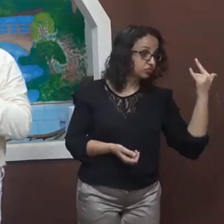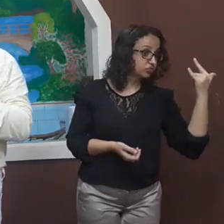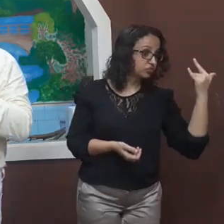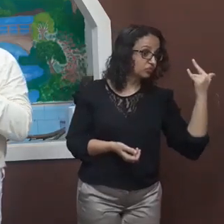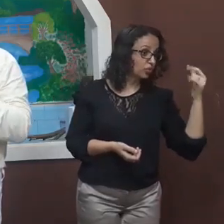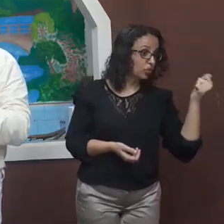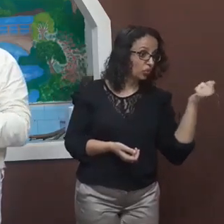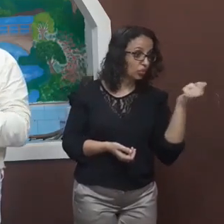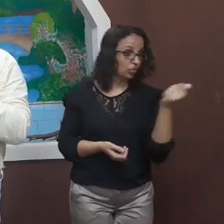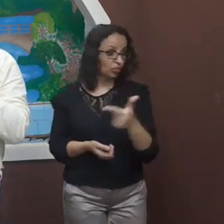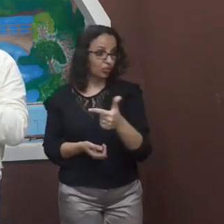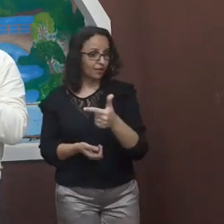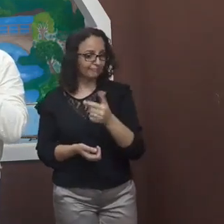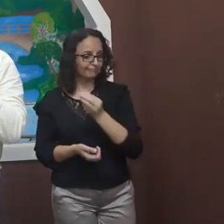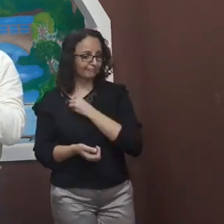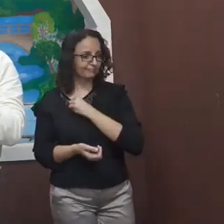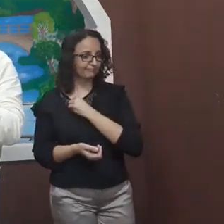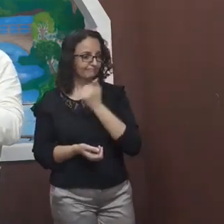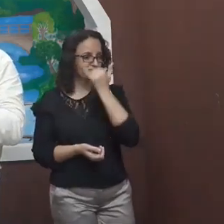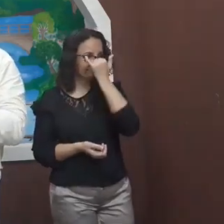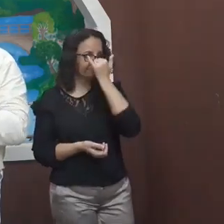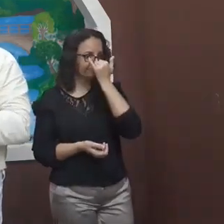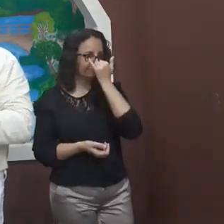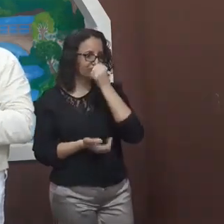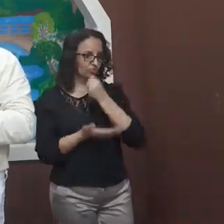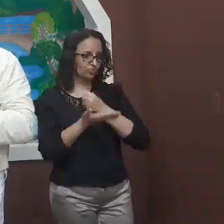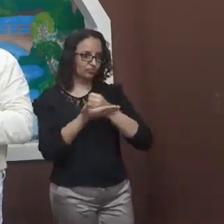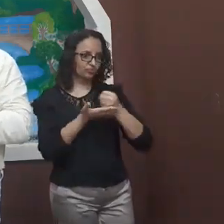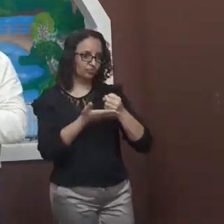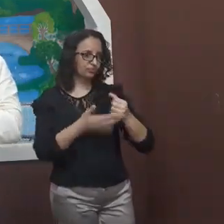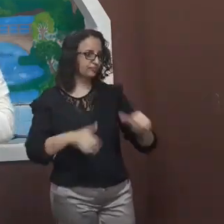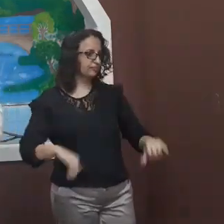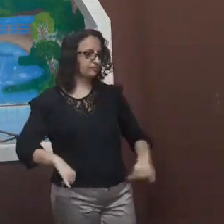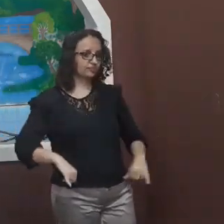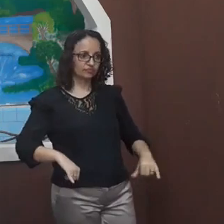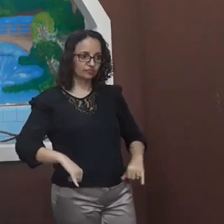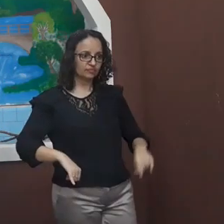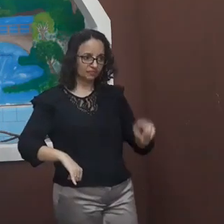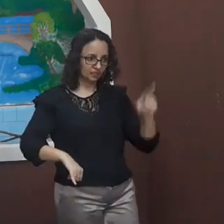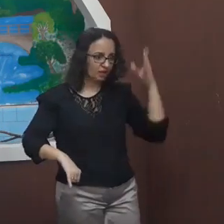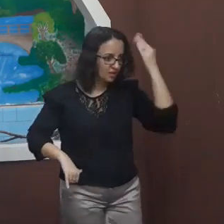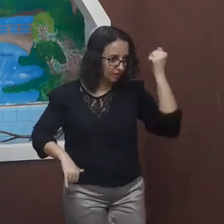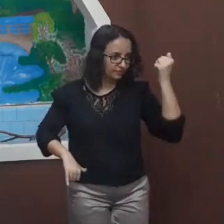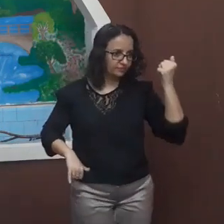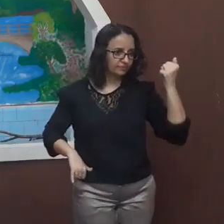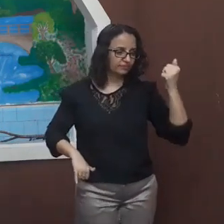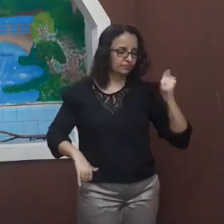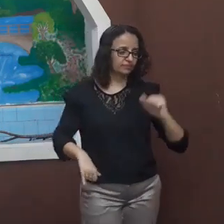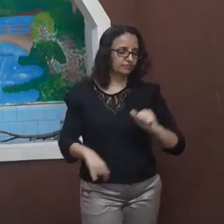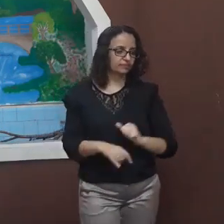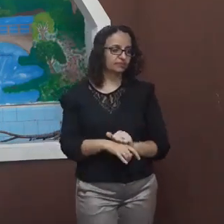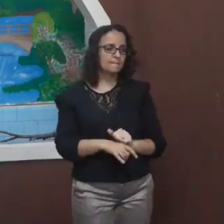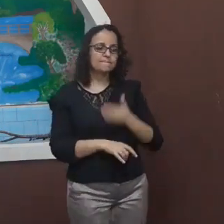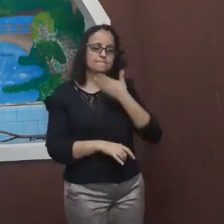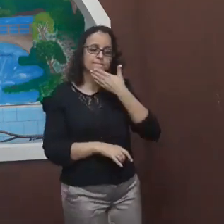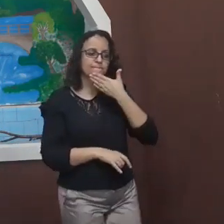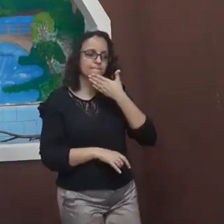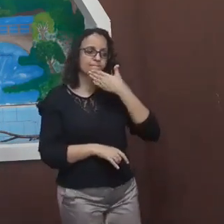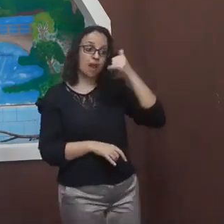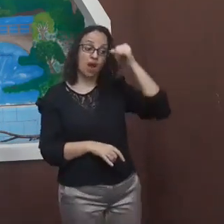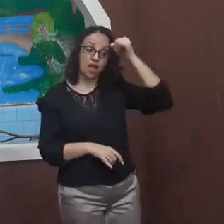do que se debater na armadilha. Sabia disso? É